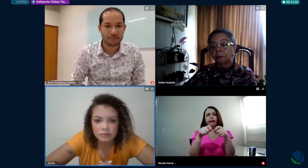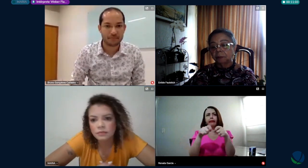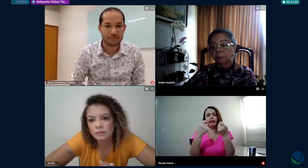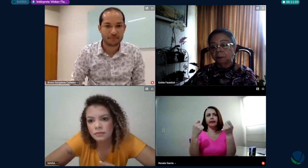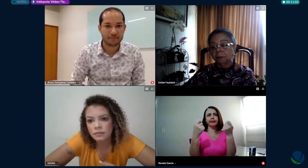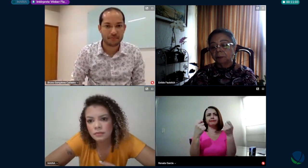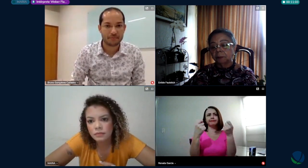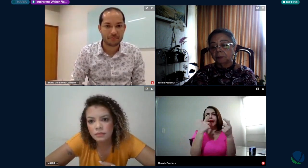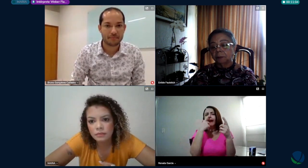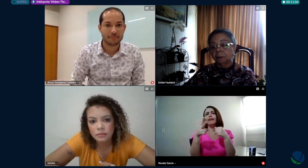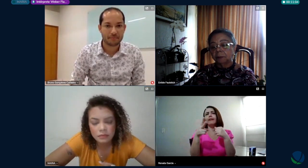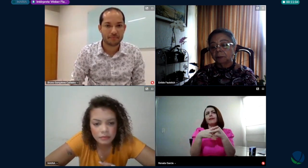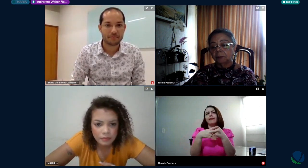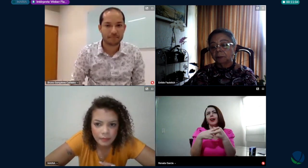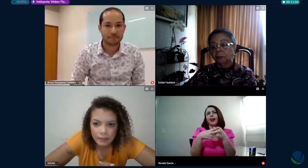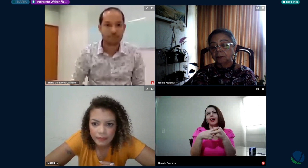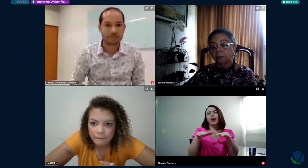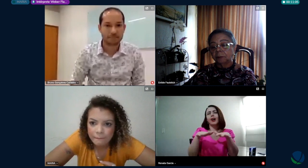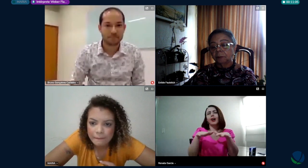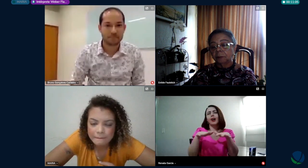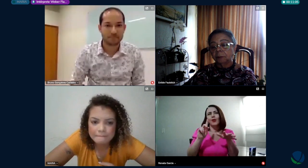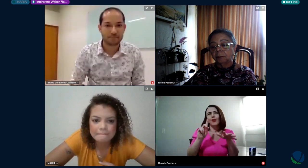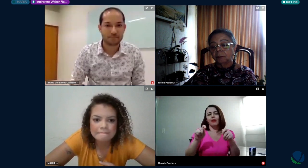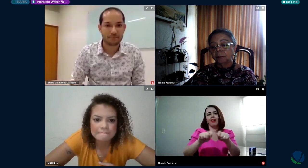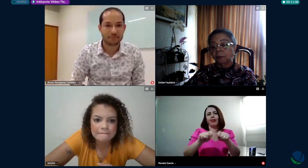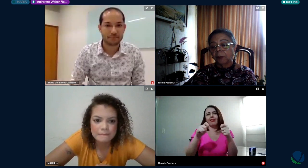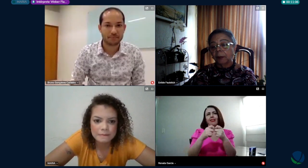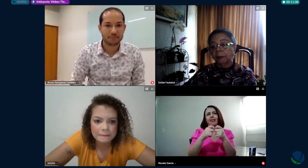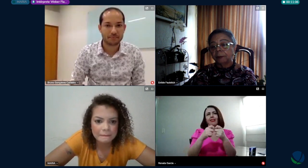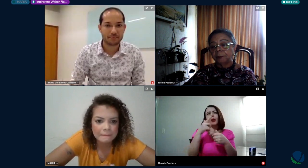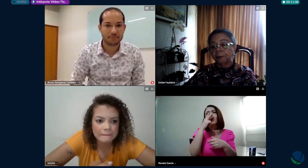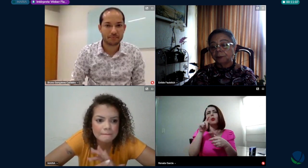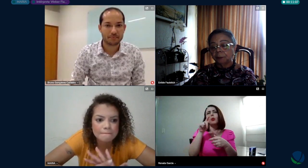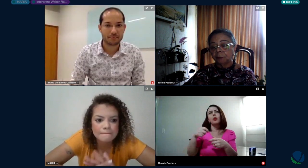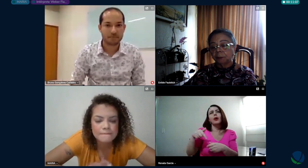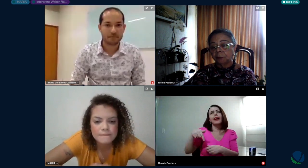crânio, a cabeça, né? Então,